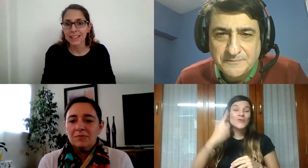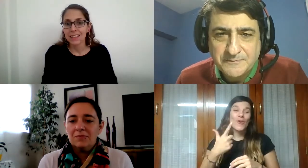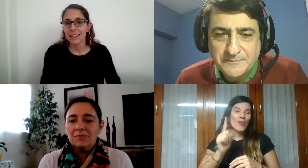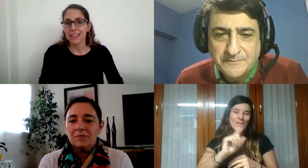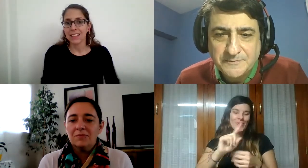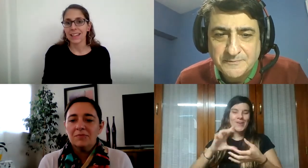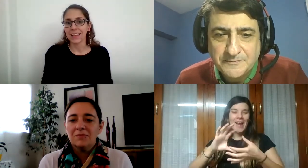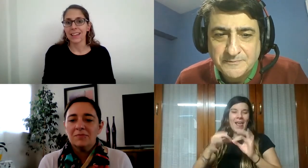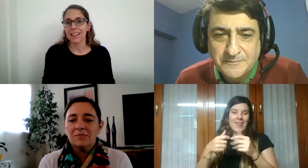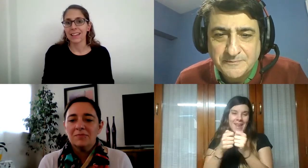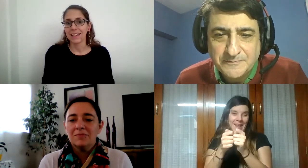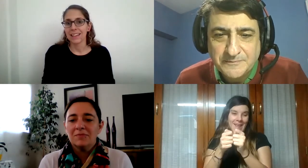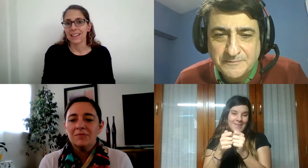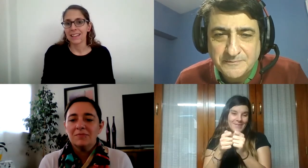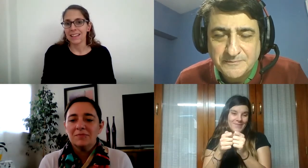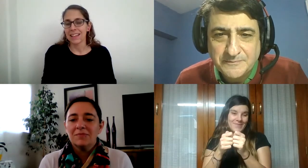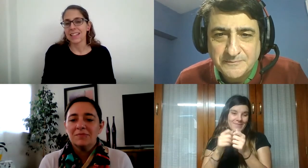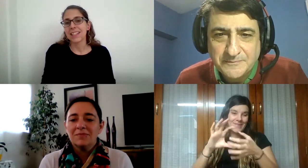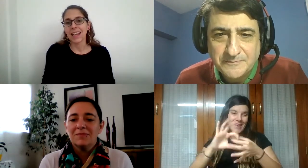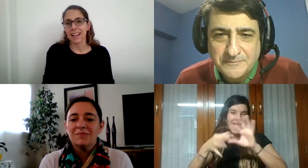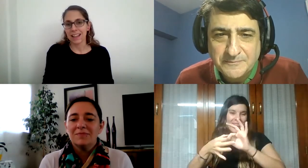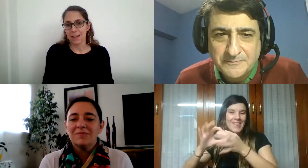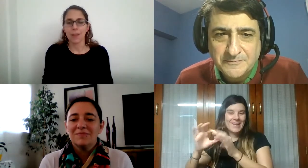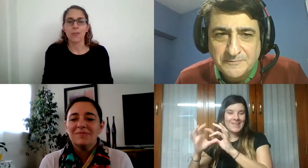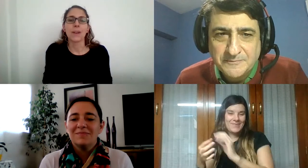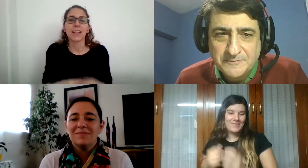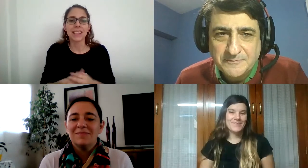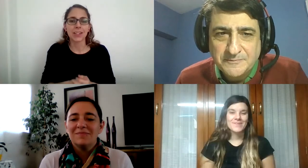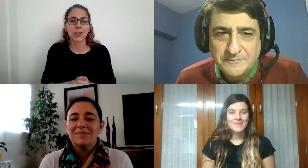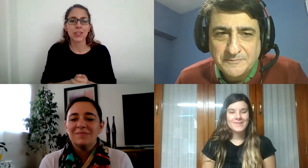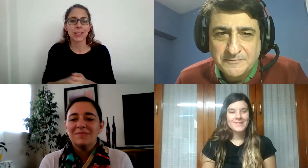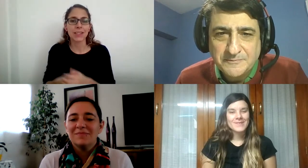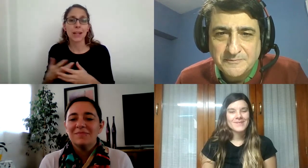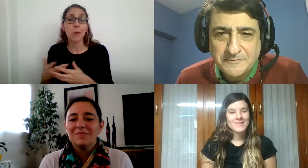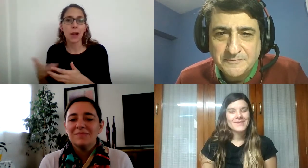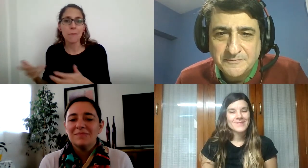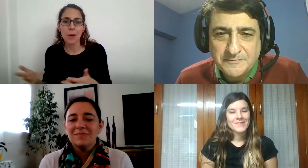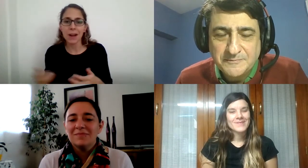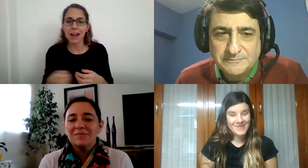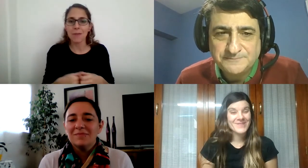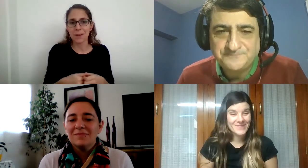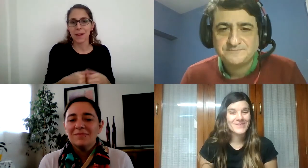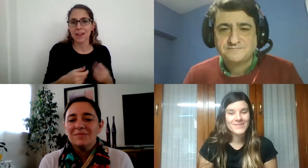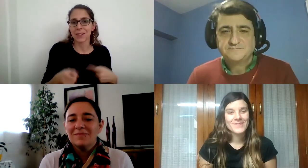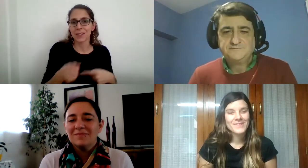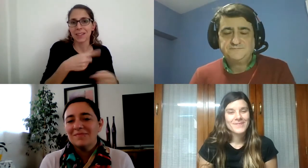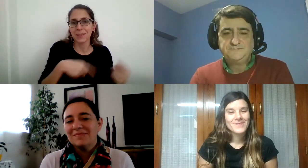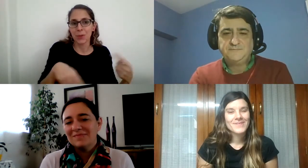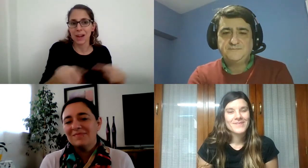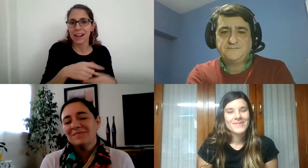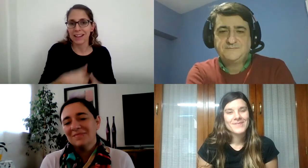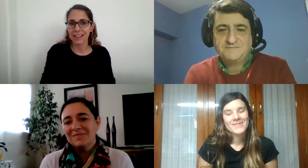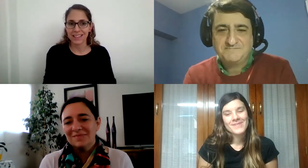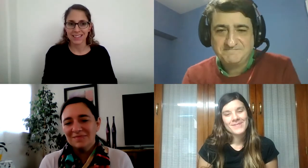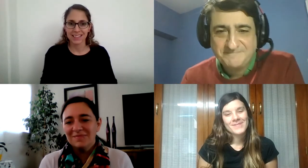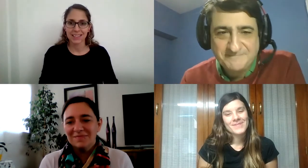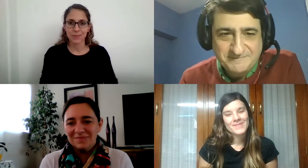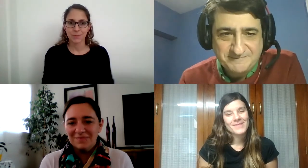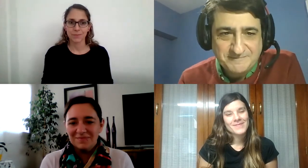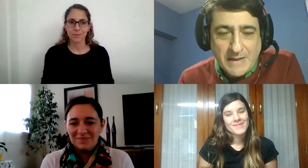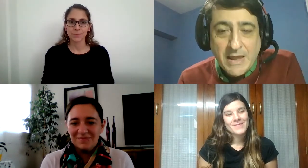cadena y que llegue de esa forma. Quizás en los oyentes es el boca en boca, bueno, para nosotros es por las